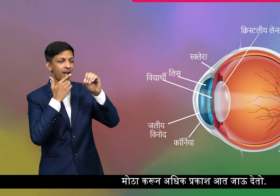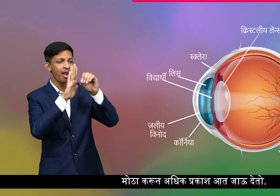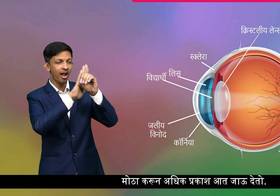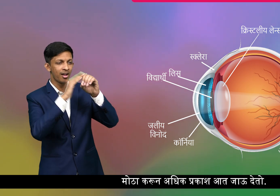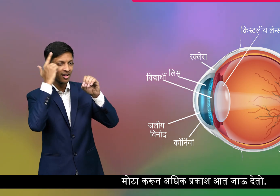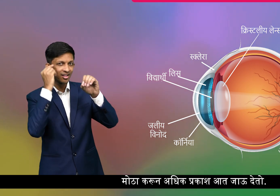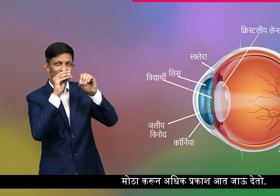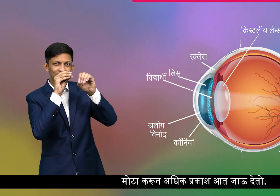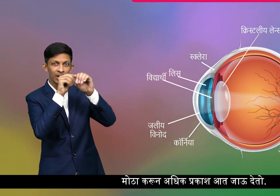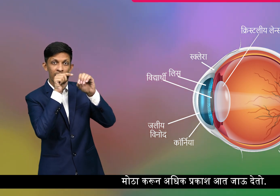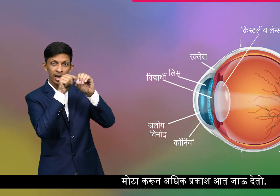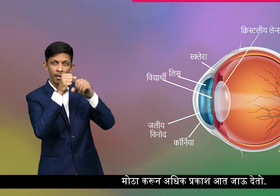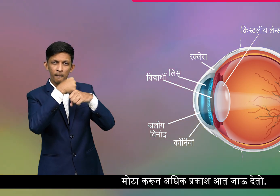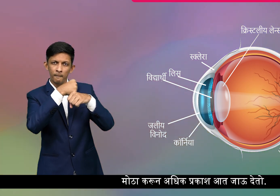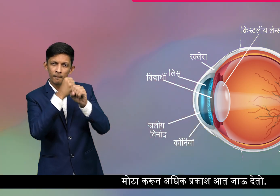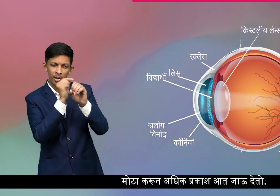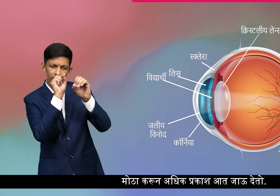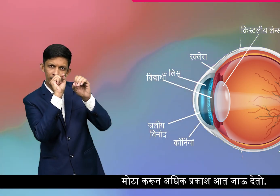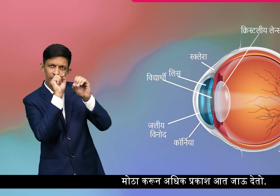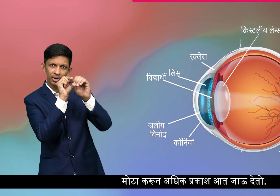मोठा करून अधिक प्रकाश आत जाऊ देतो.